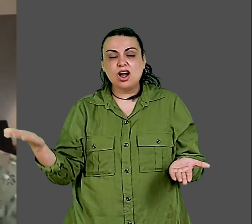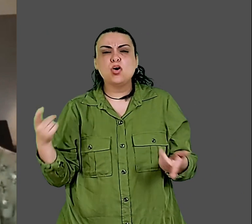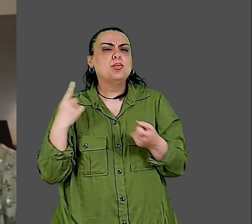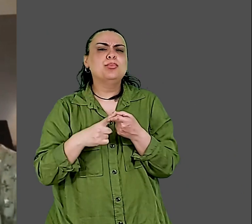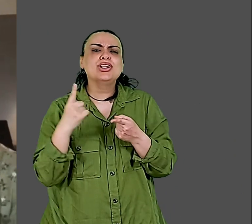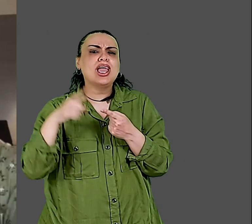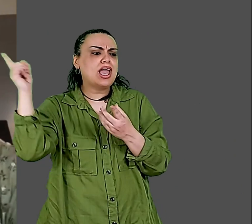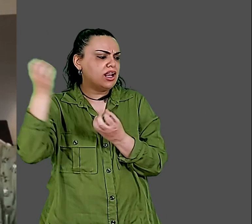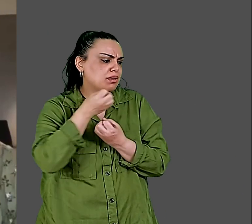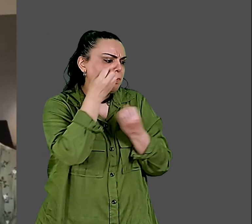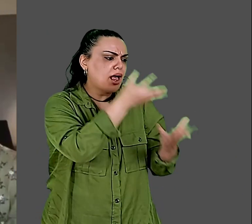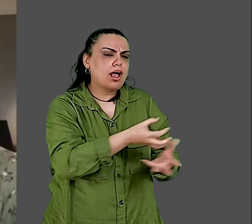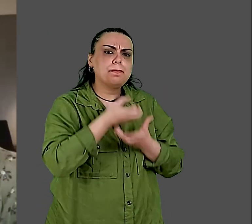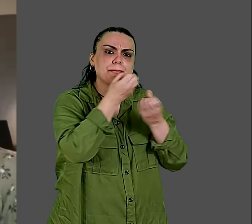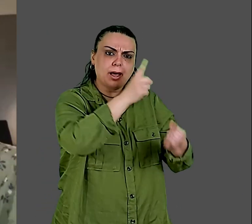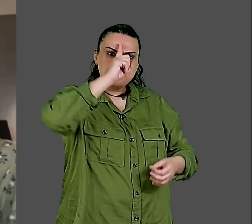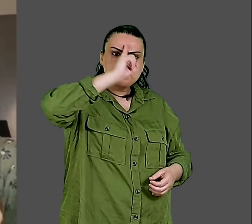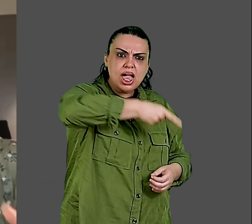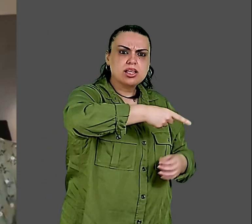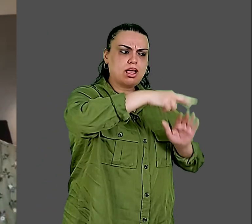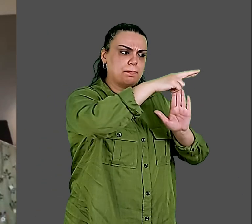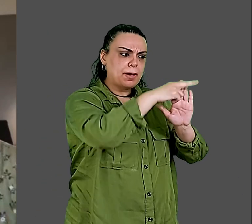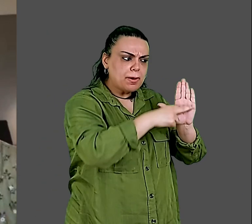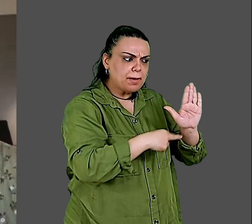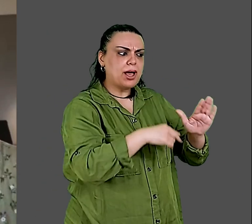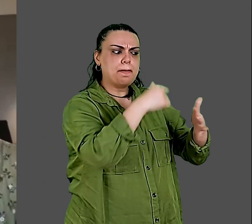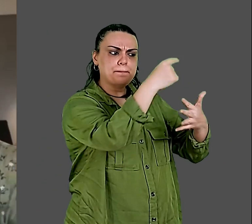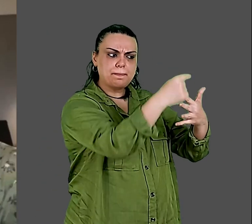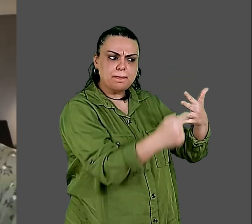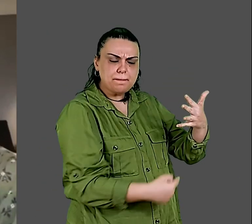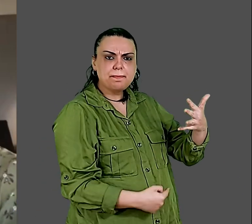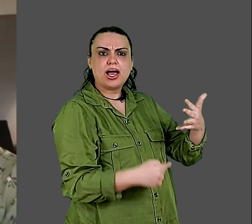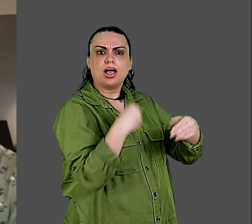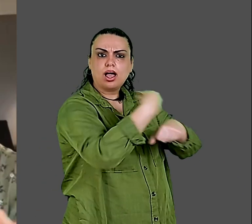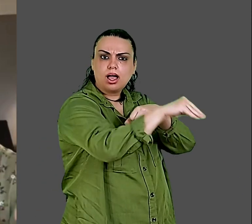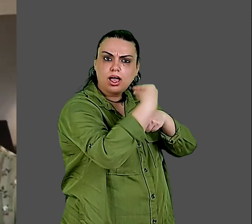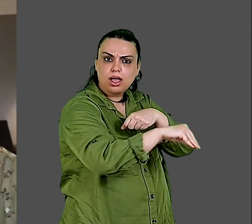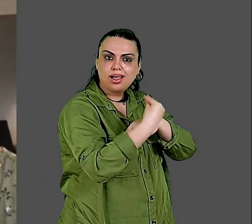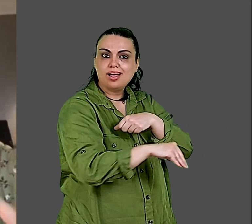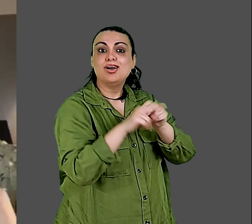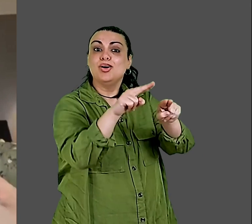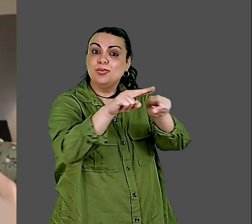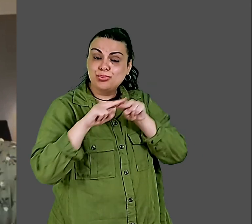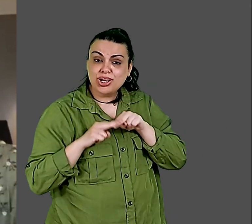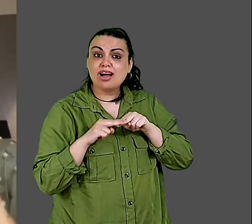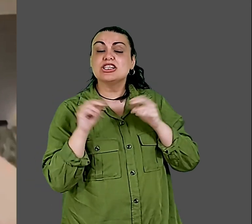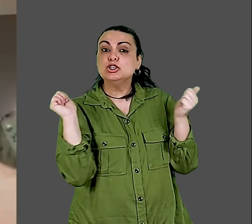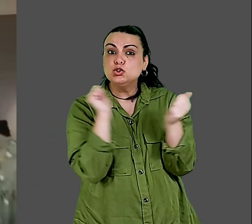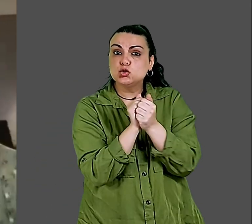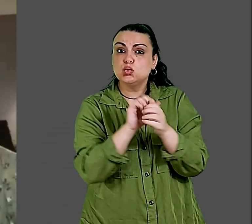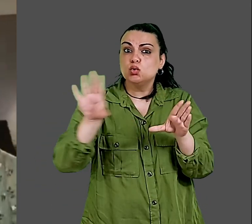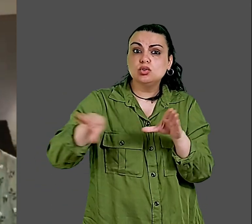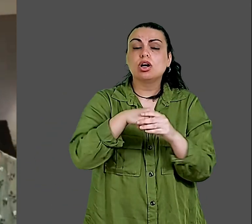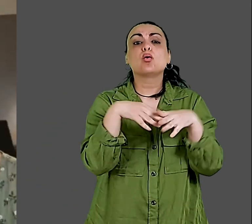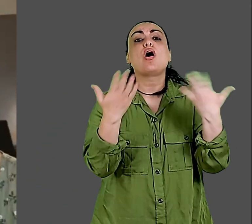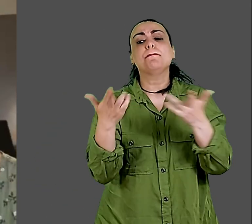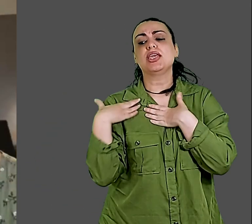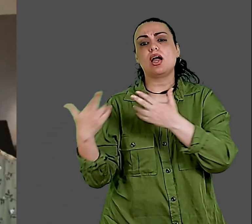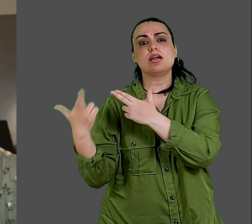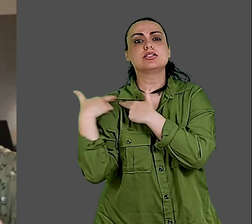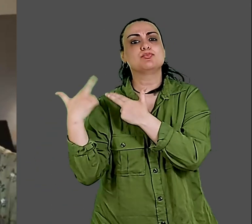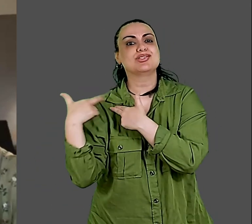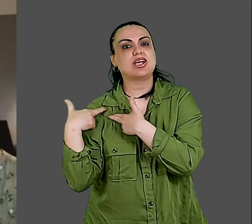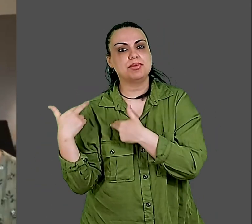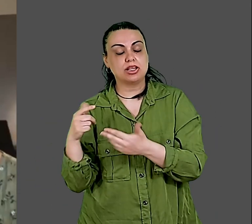a clareza de qual é o propósito e de qual é a missão, ele vai trazer junto com a missão a execução do meu papel dentro da